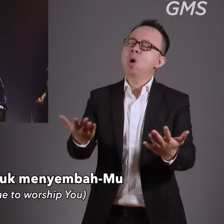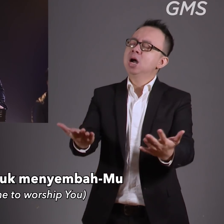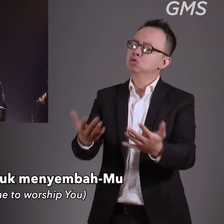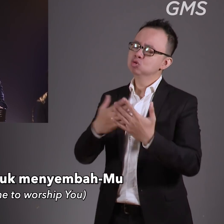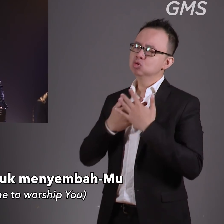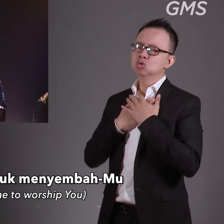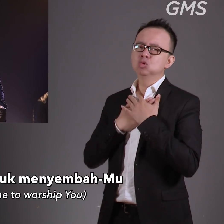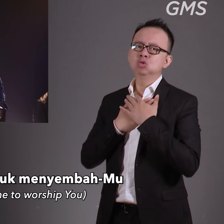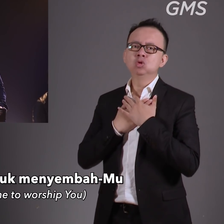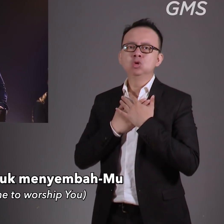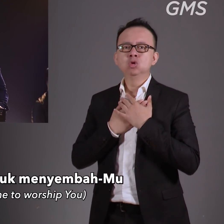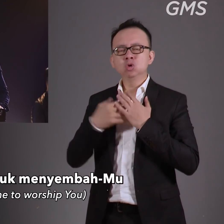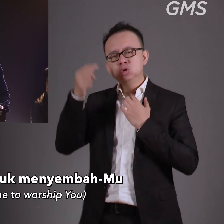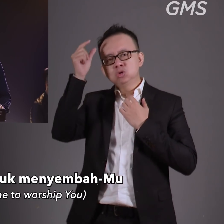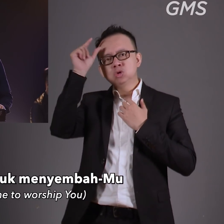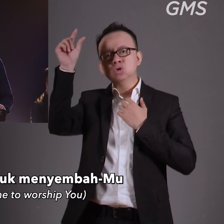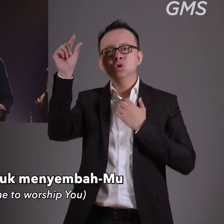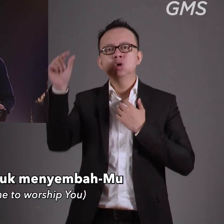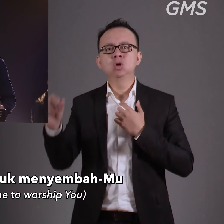bawaku untuk